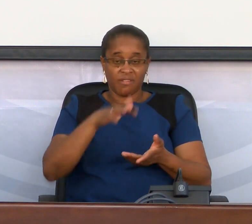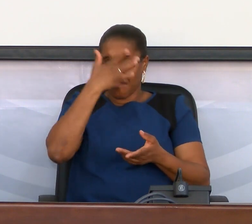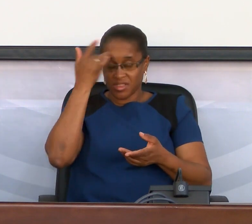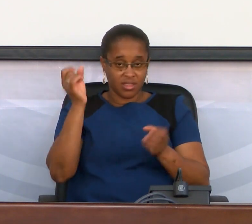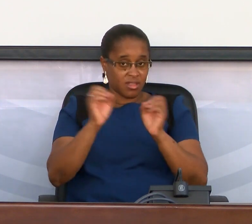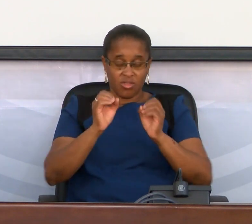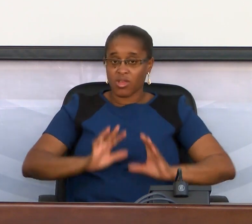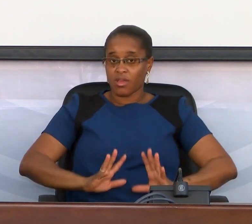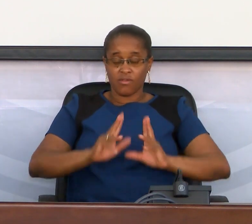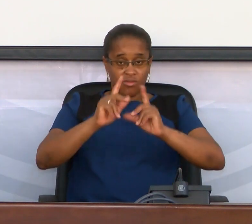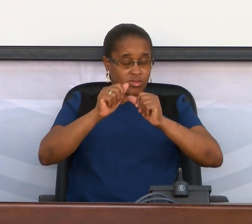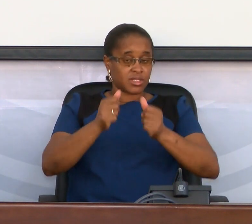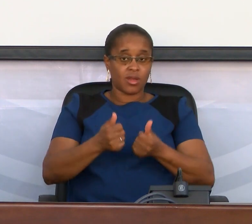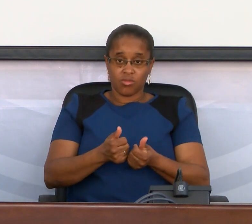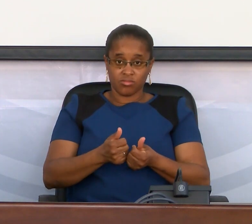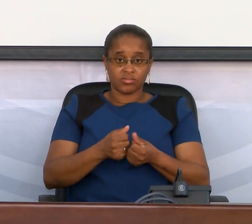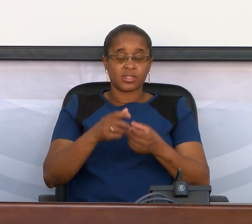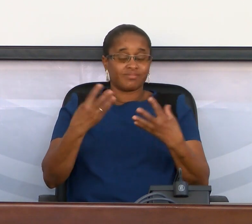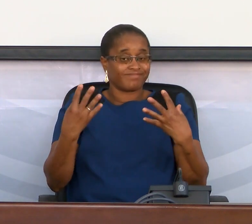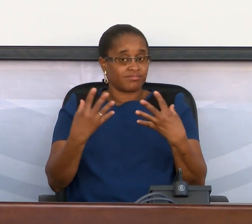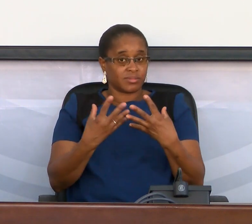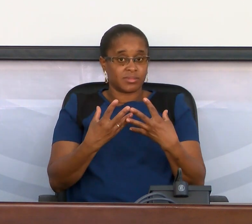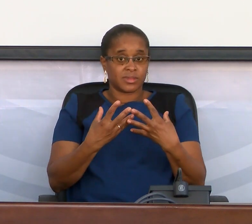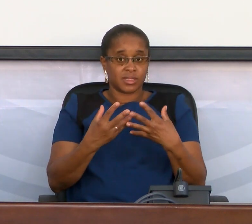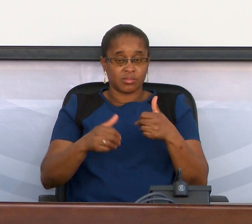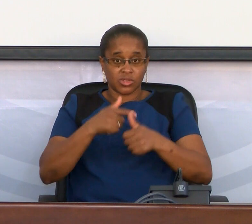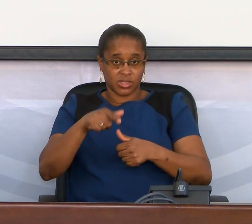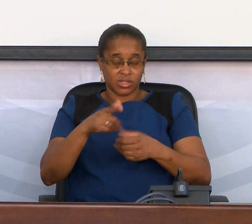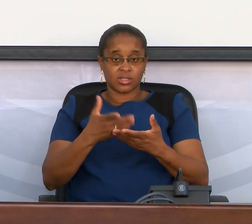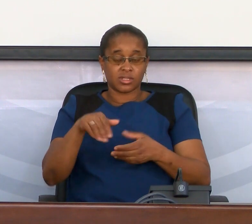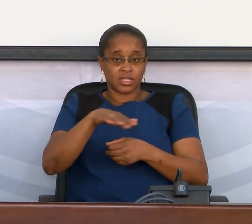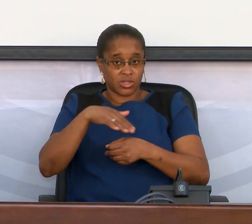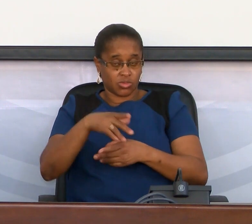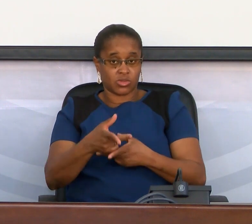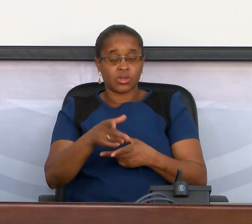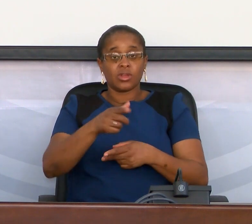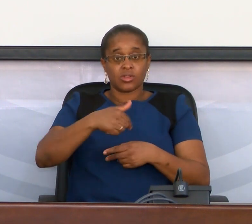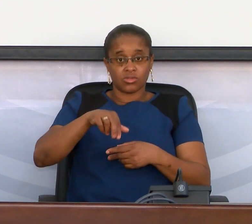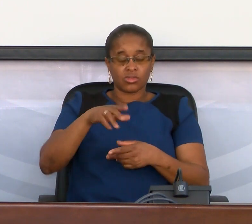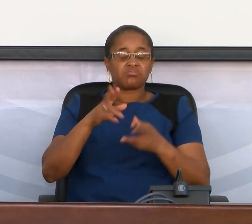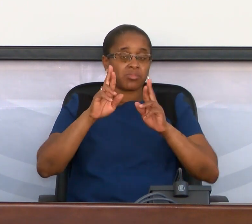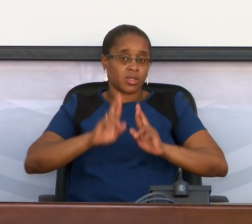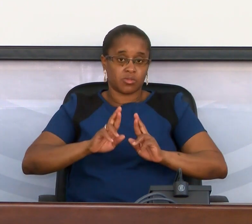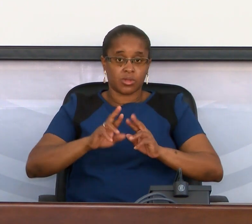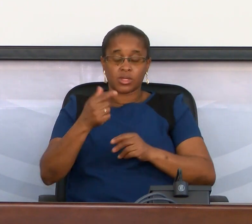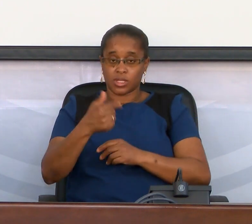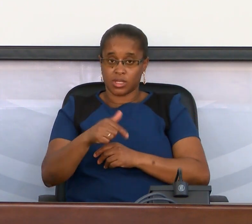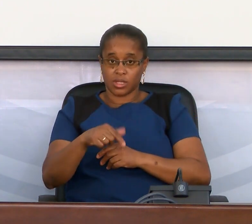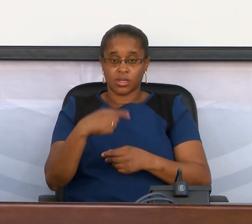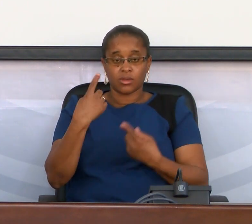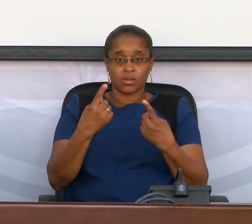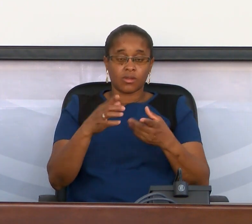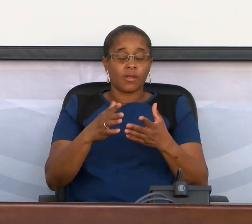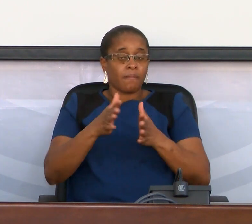facilitar a evolução e a gestão deste caso. Esperemos que tenha a